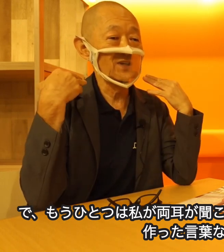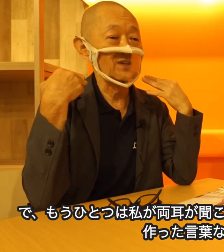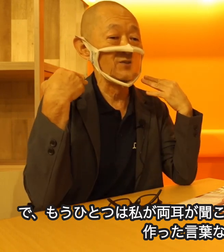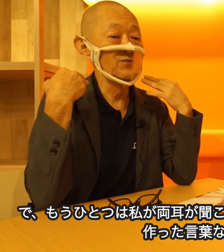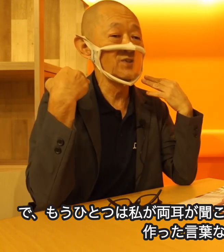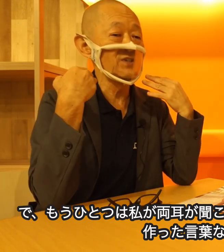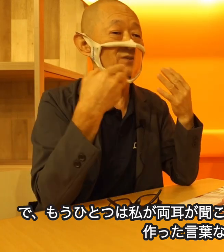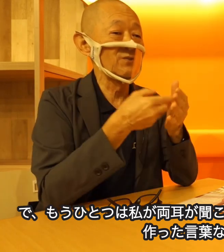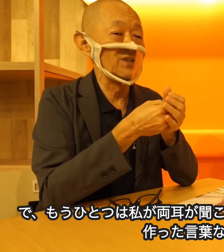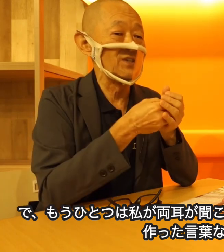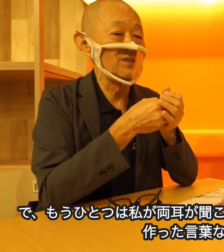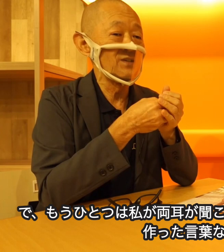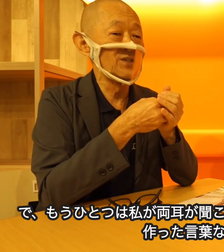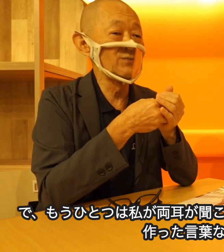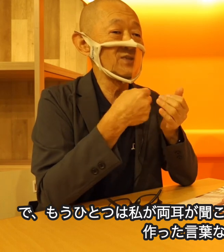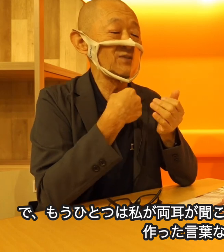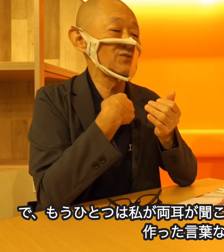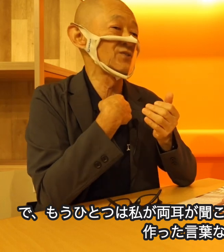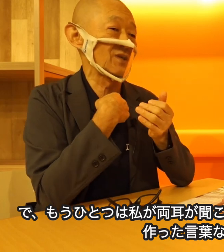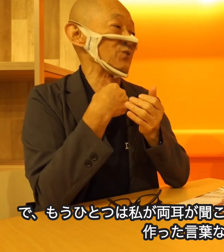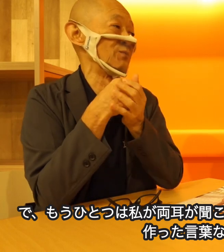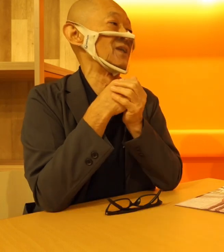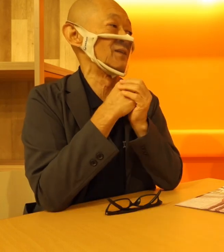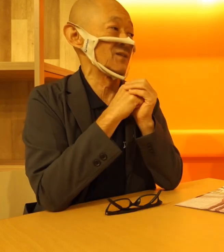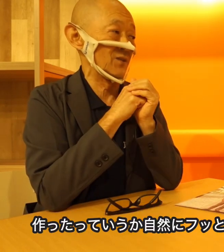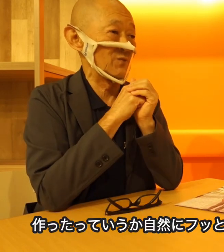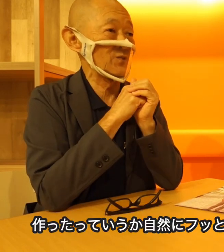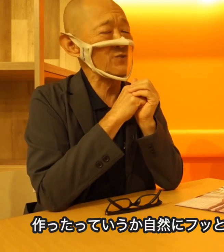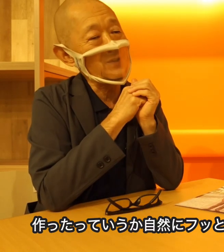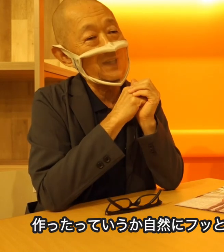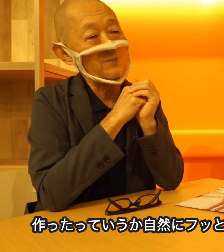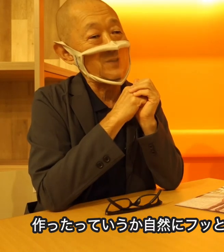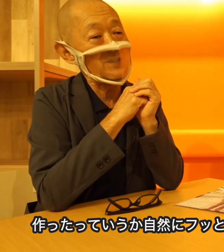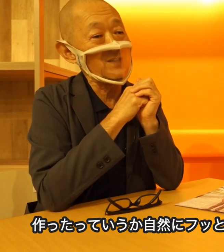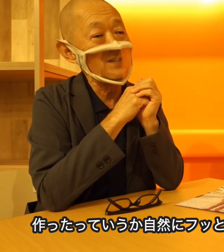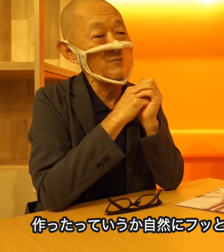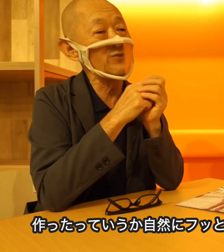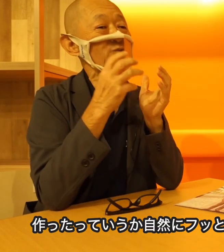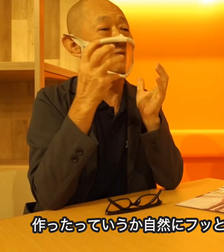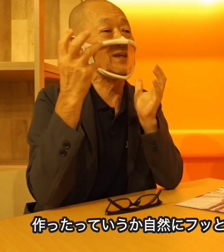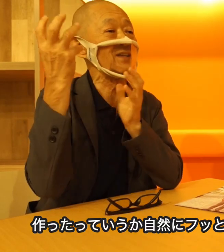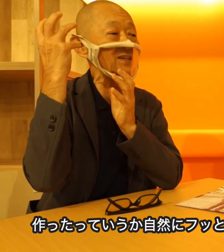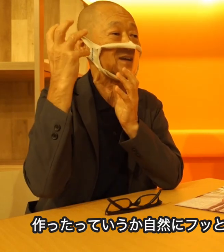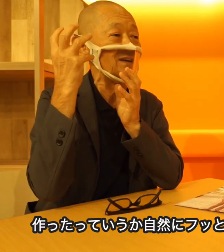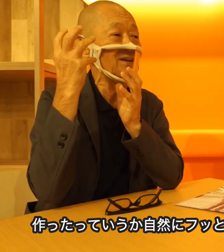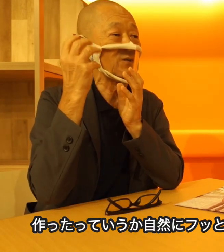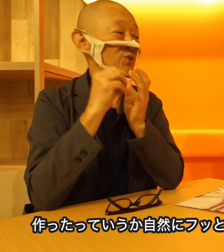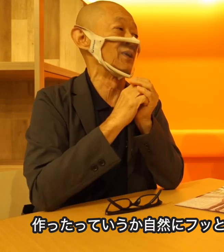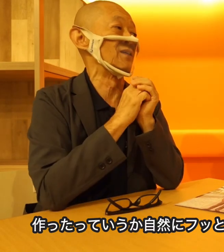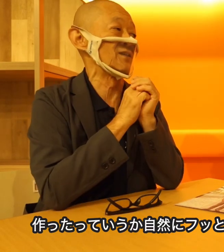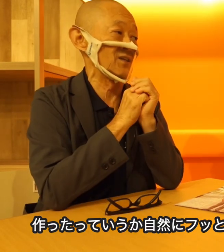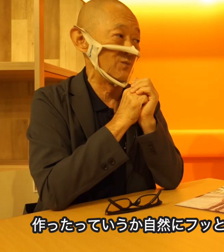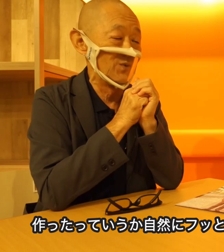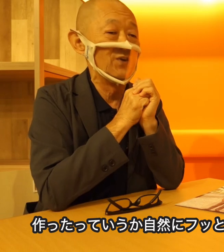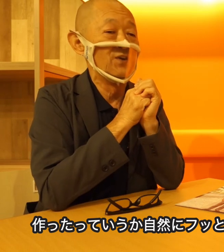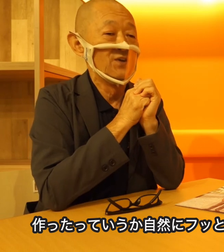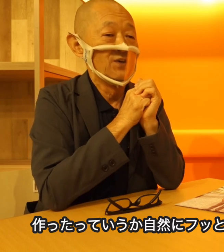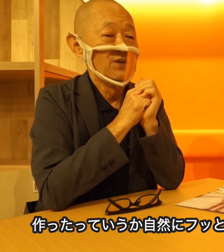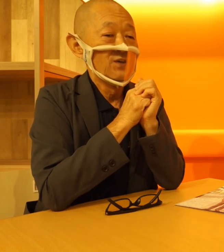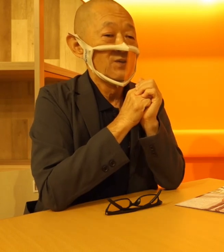って入院してる時に自分で作った言葉なんですけども、作ったっていうか自然にふっと湧いてきた言葉なんですけども、ど